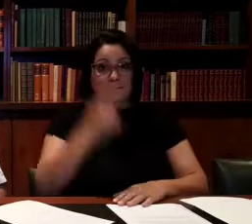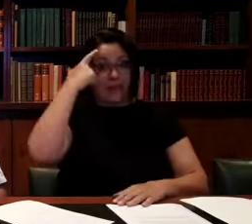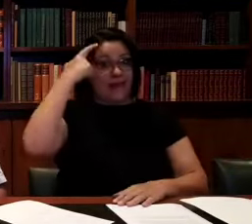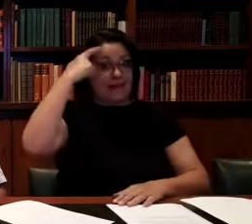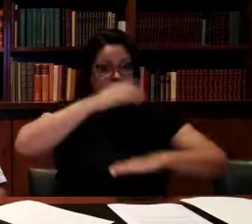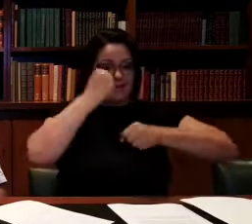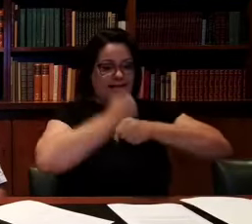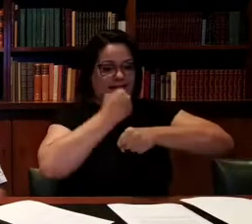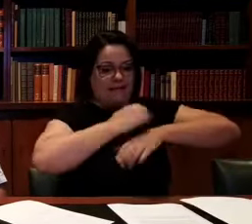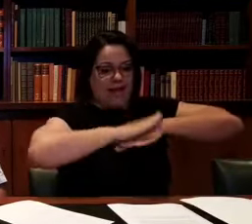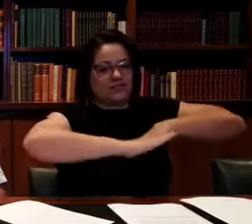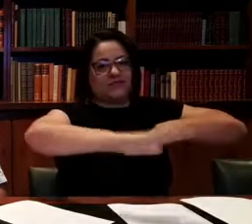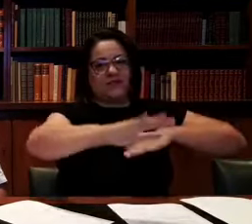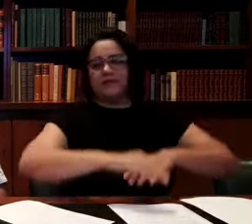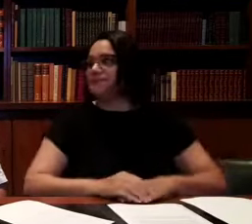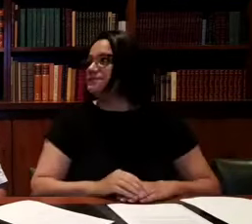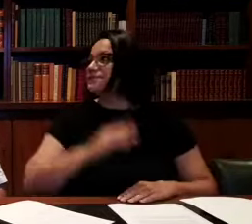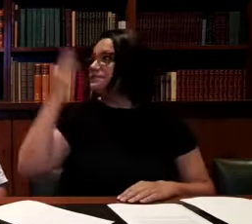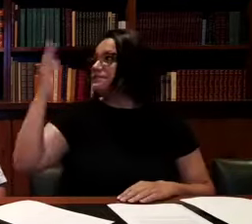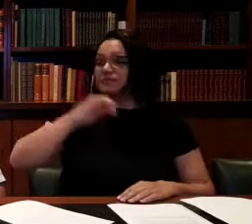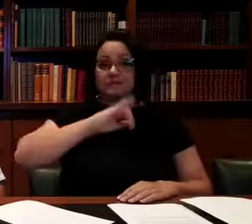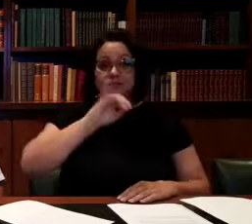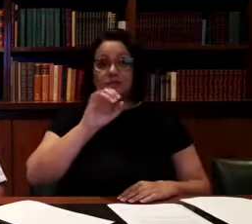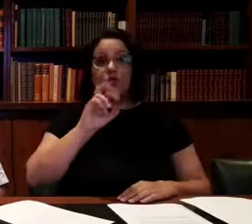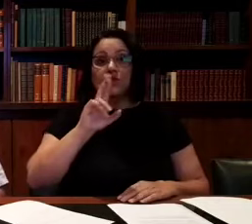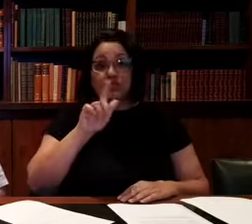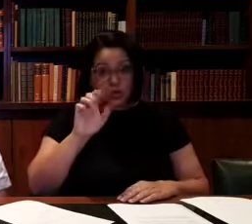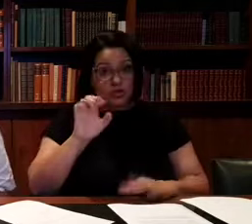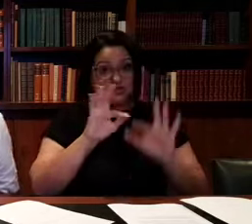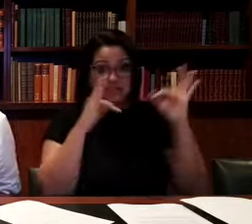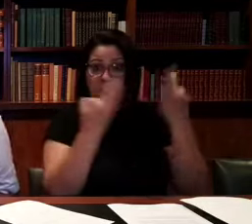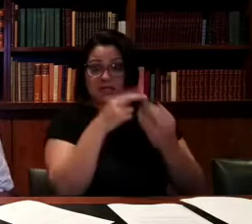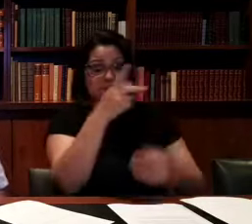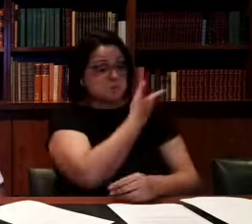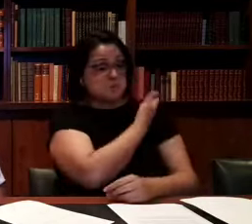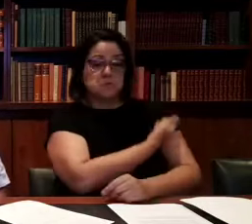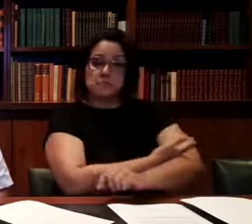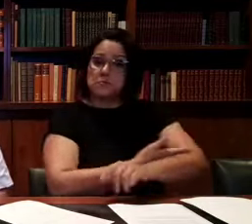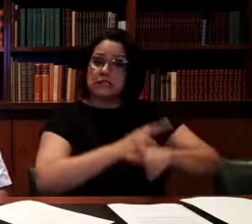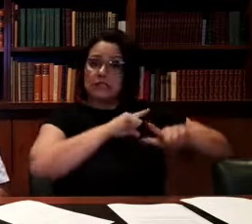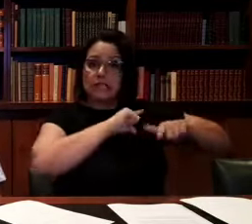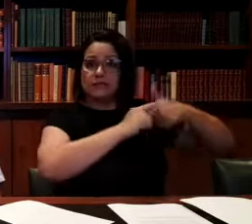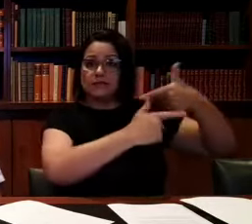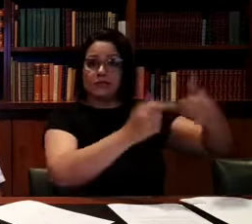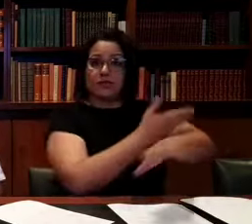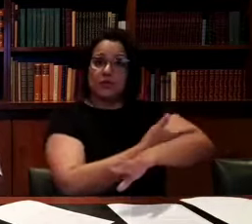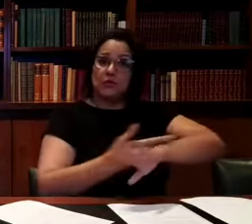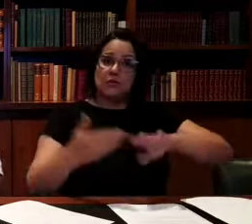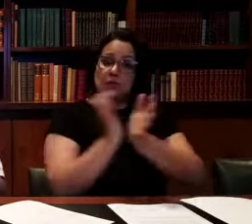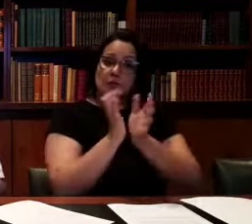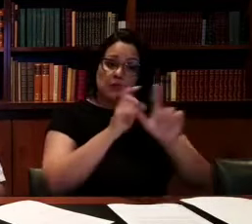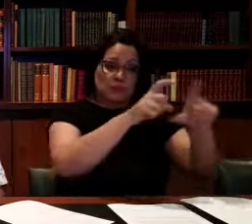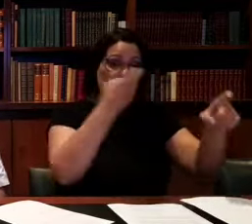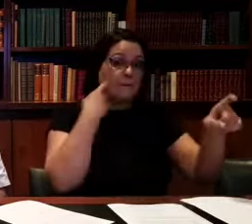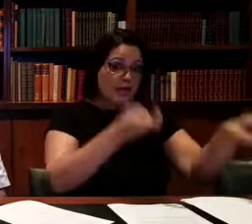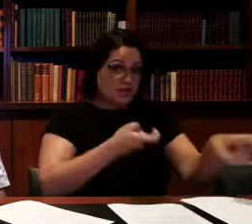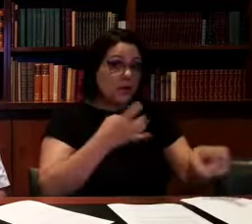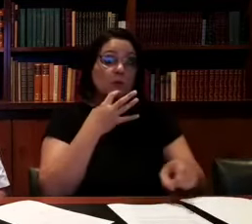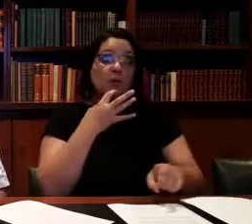o Jorge uma família tradicional de pescadores lá de Santa Catarina e eu conheci o pai dele ano das